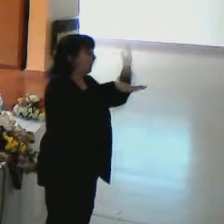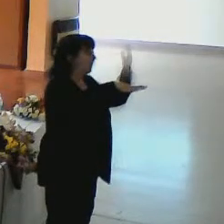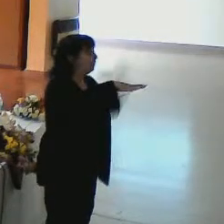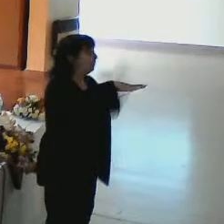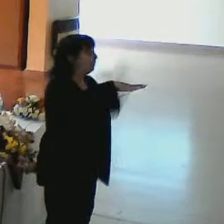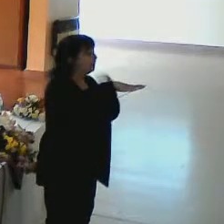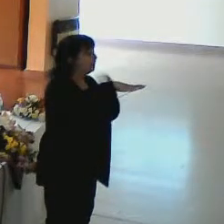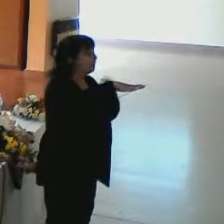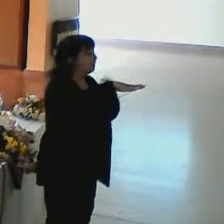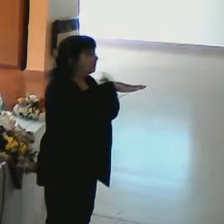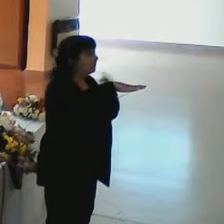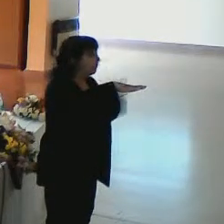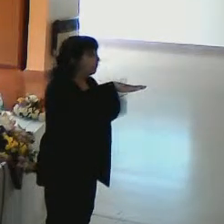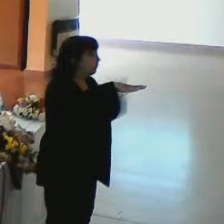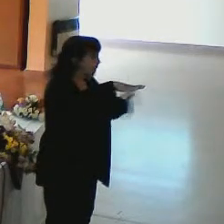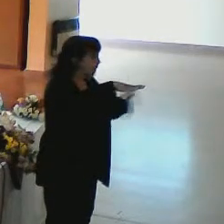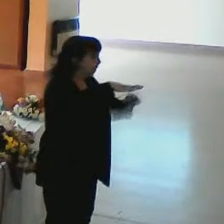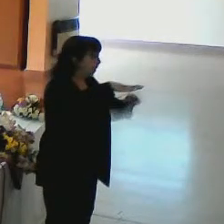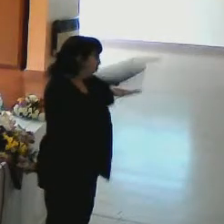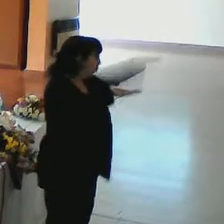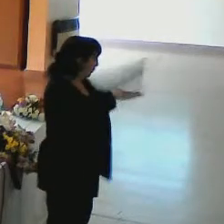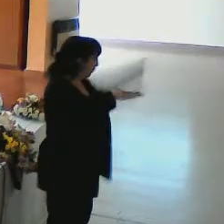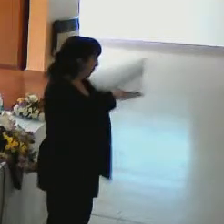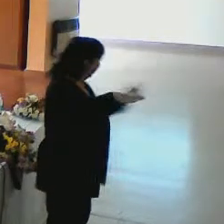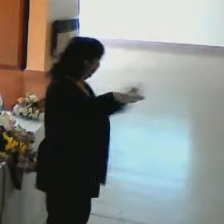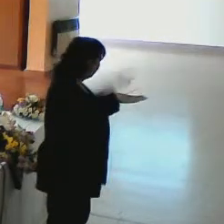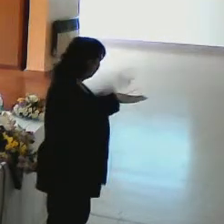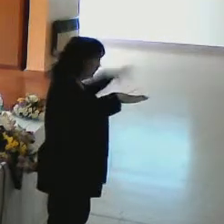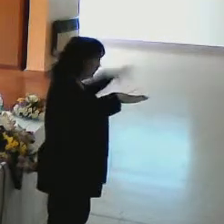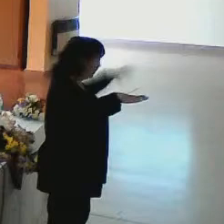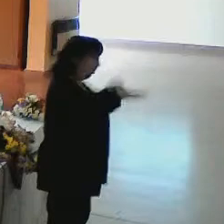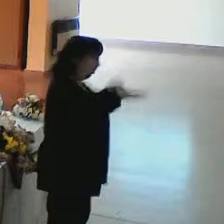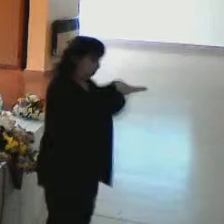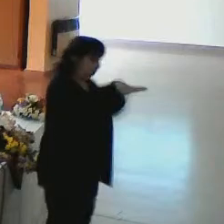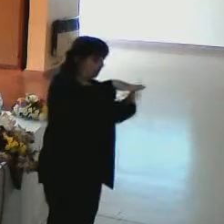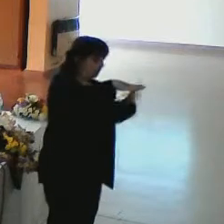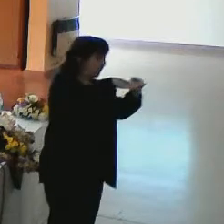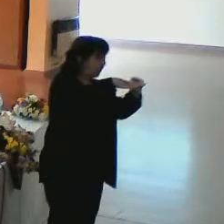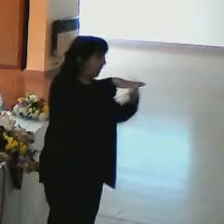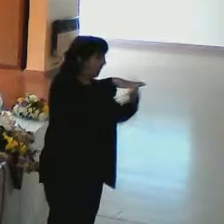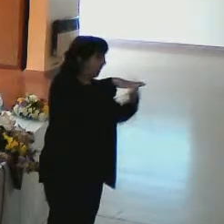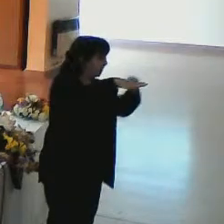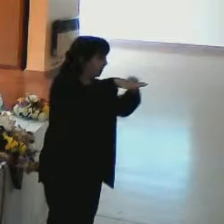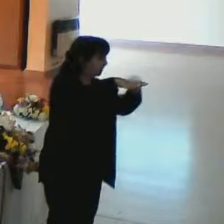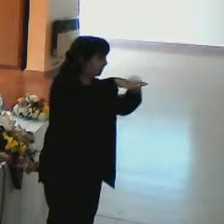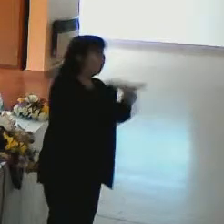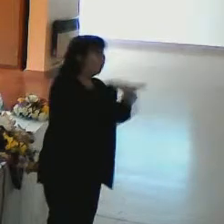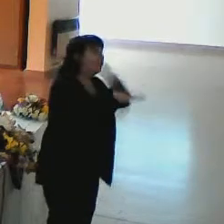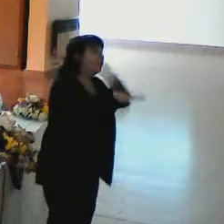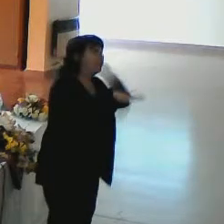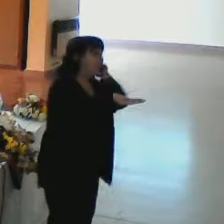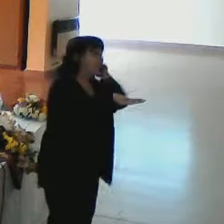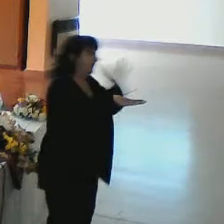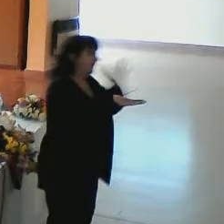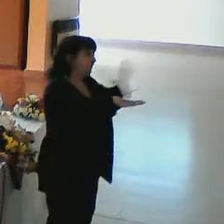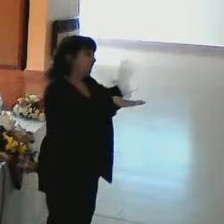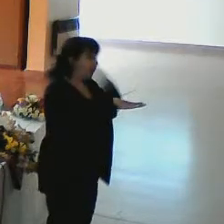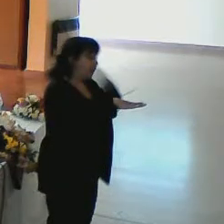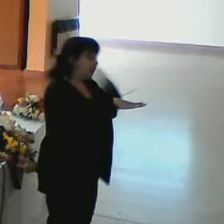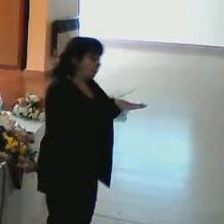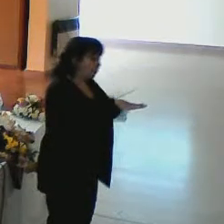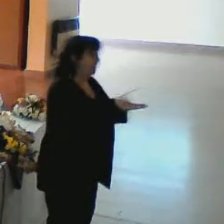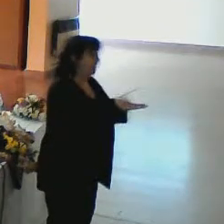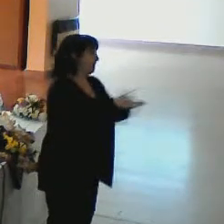de una persona a otra, pero también es variable en el mismo paciente en distintas etapas de la vida. Las necesidades que hoy tiene